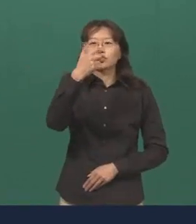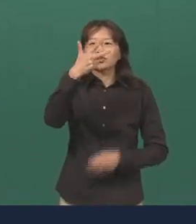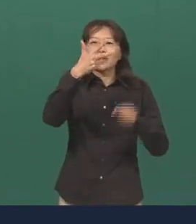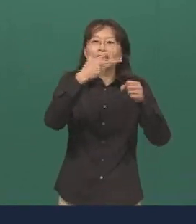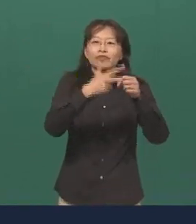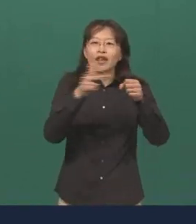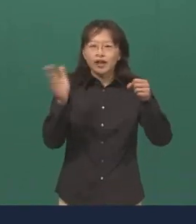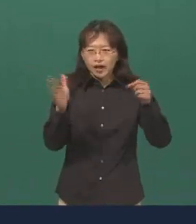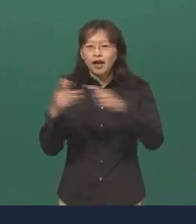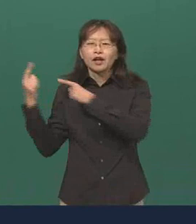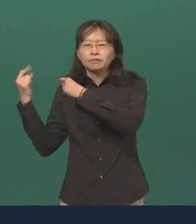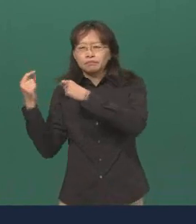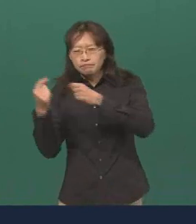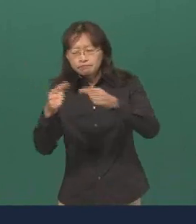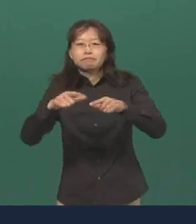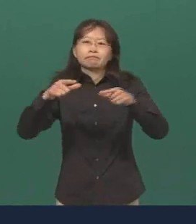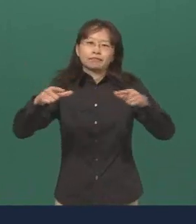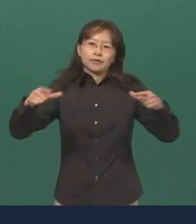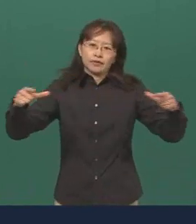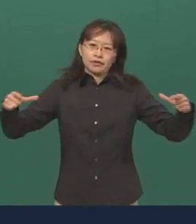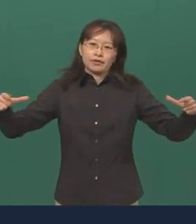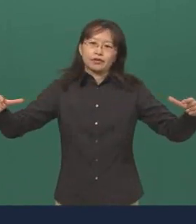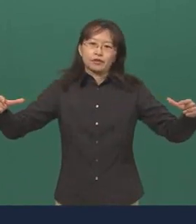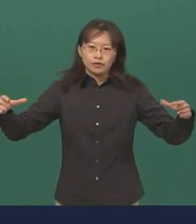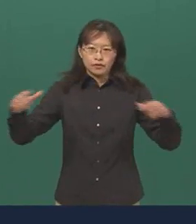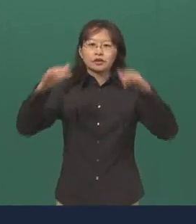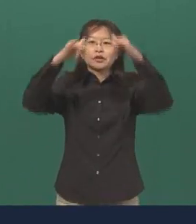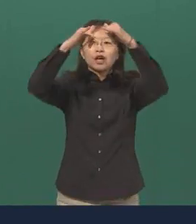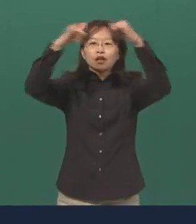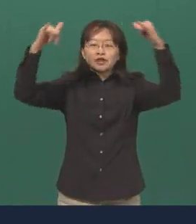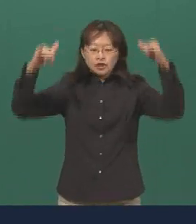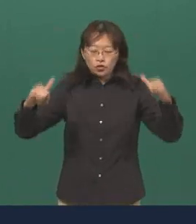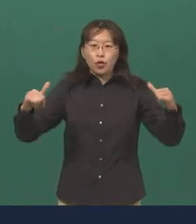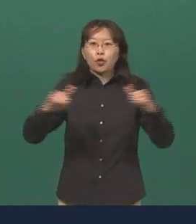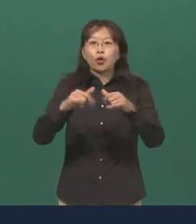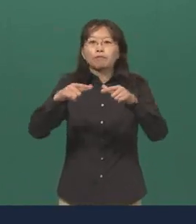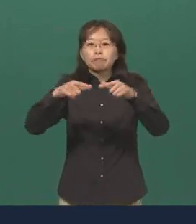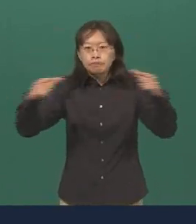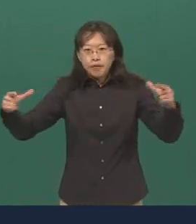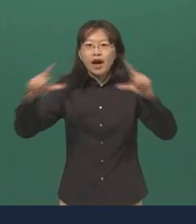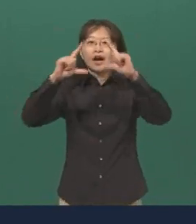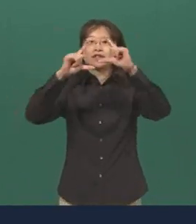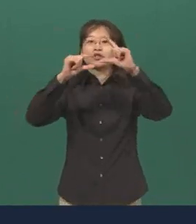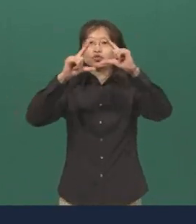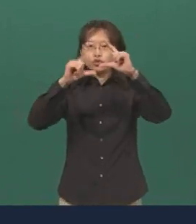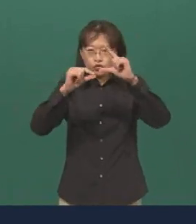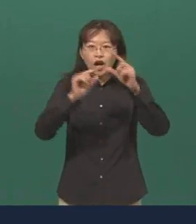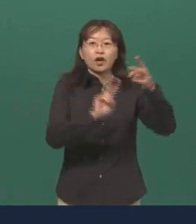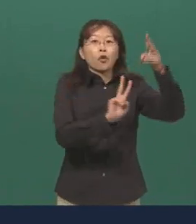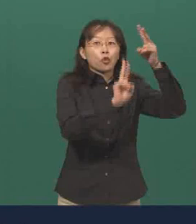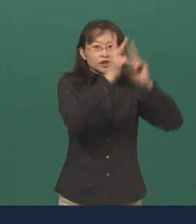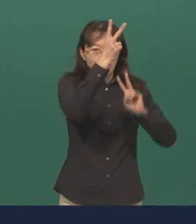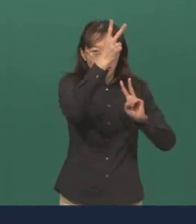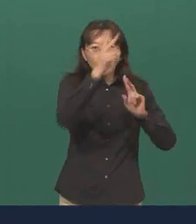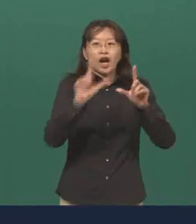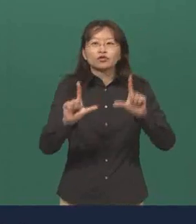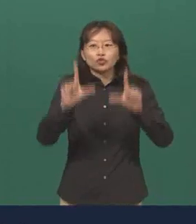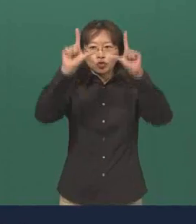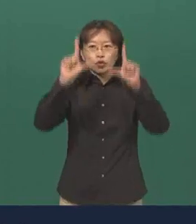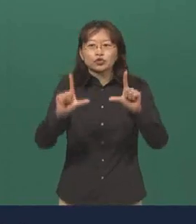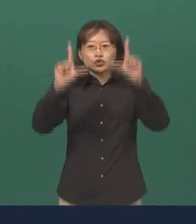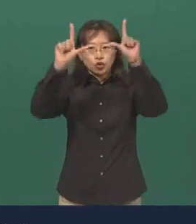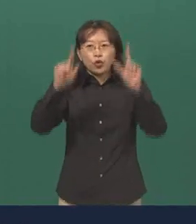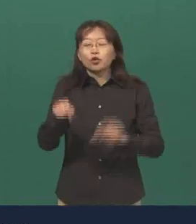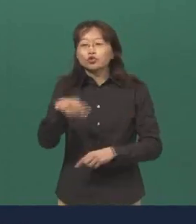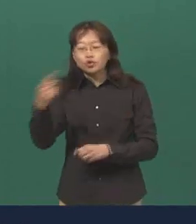これは1967年から45年連続の増加です。人口増加率は